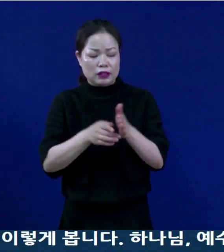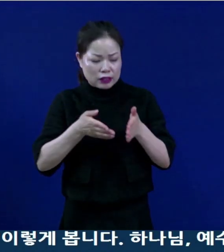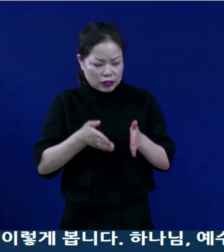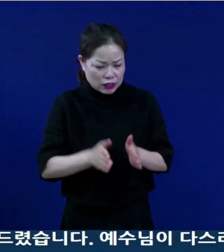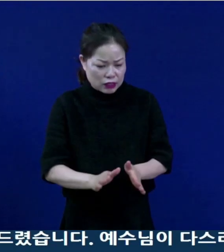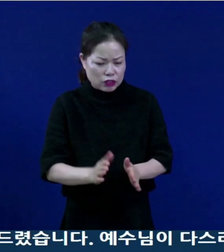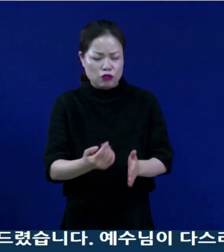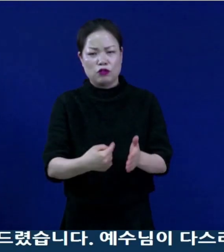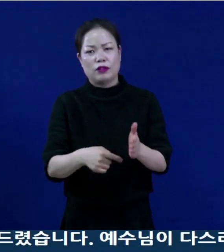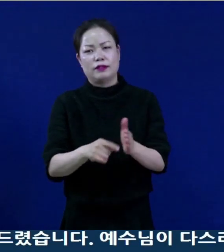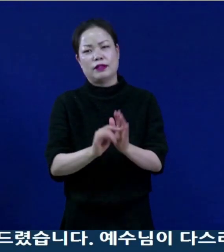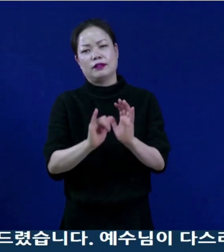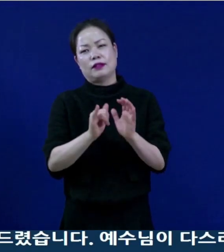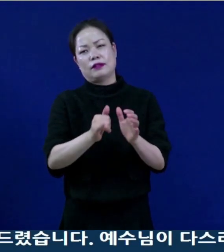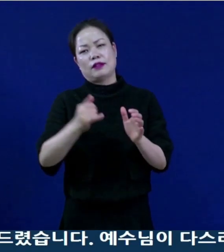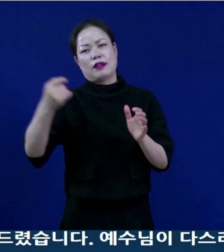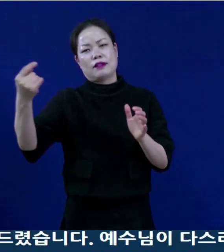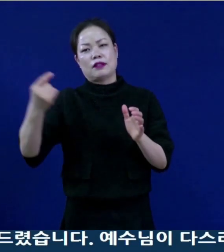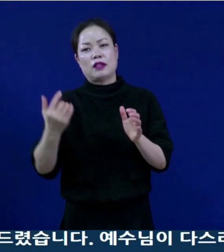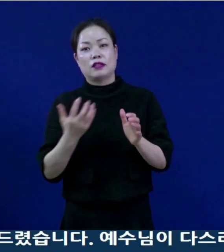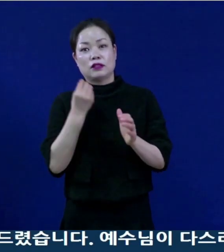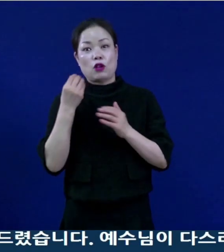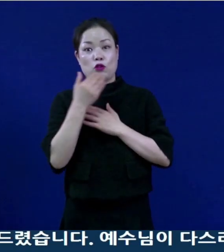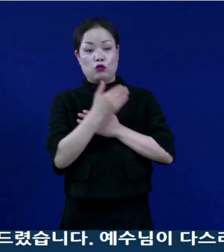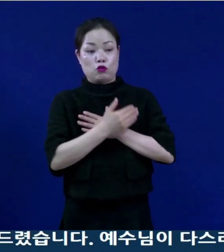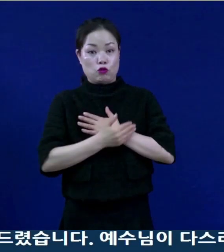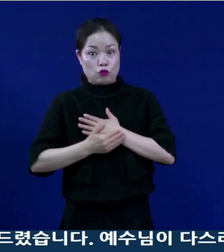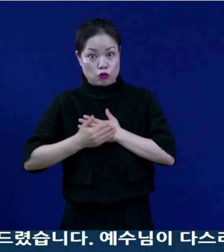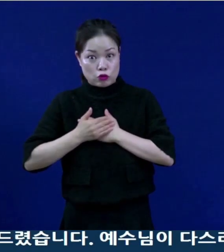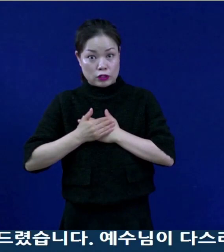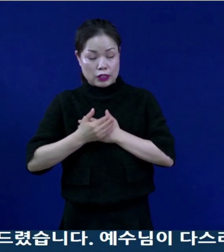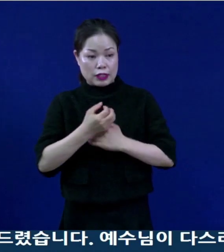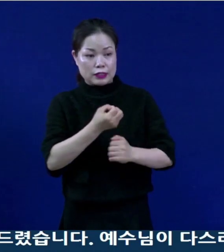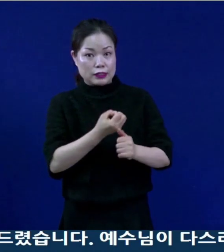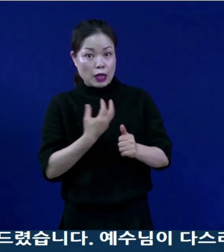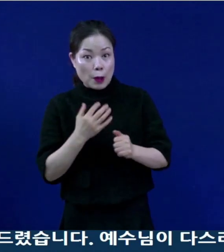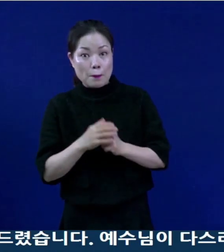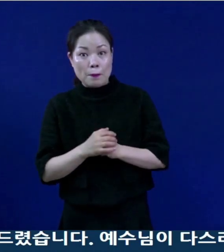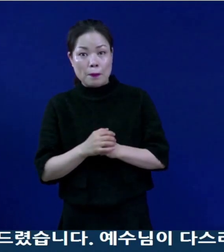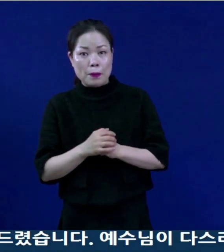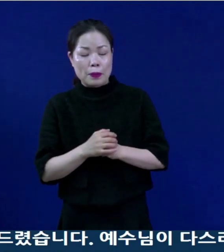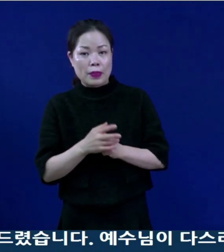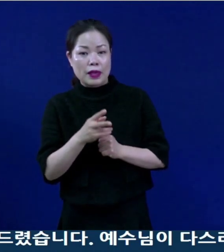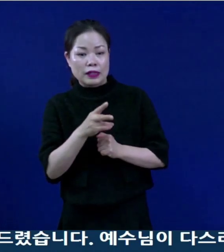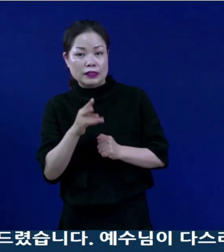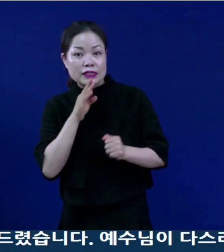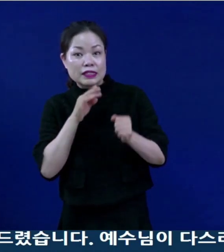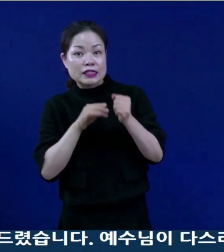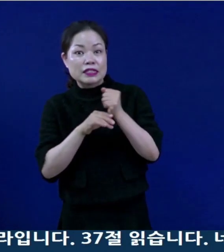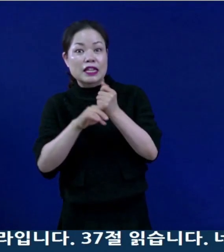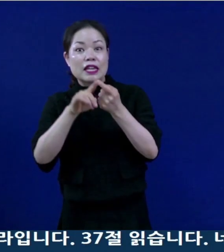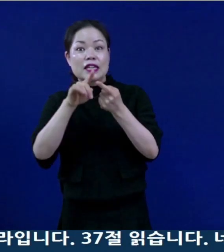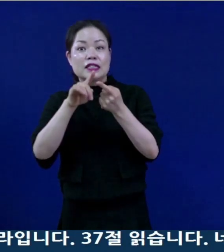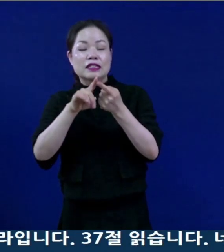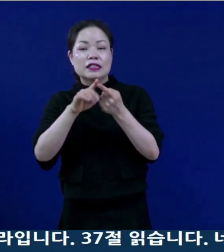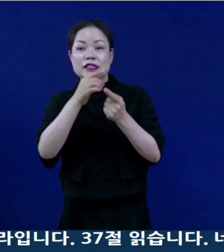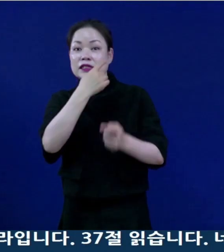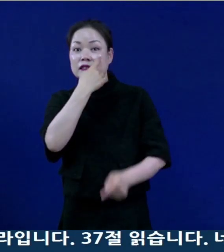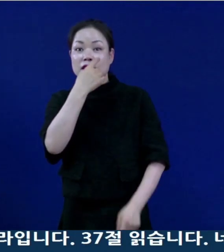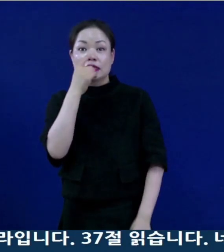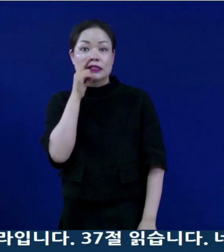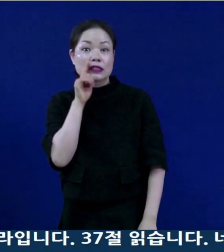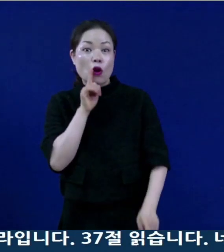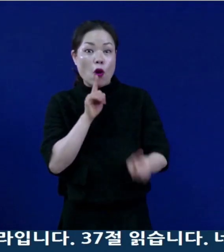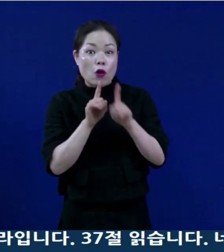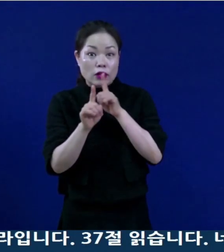태어났으며 이를 위하여 세상에 왔나니. 성육신한 이유죠. 그 다음 답입니다. 같이 읽습니다. 곧 진리에 대하여